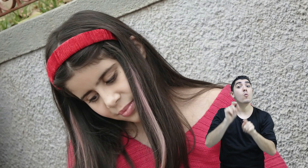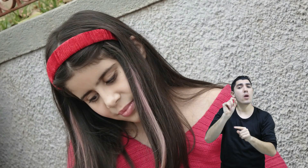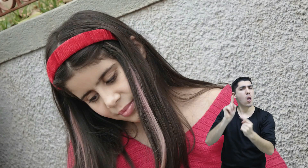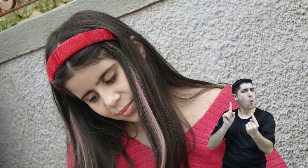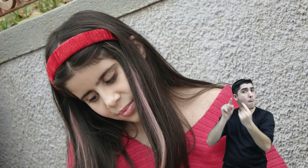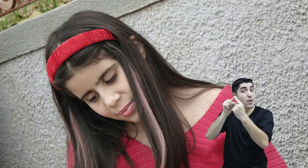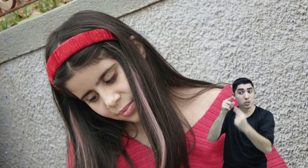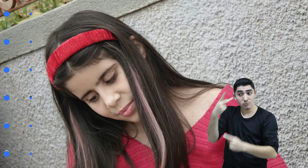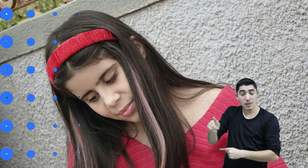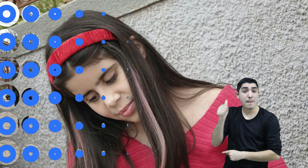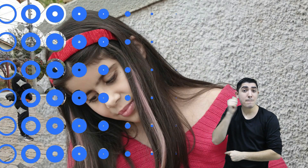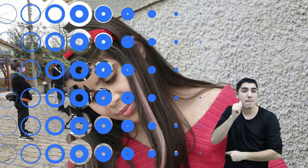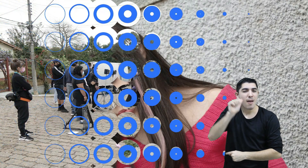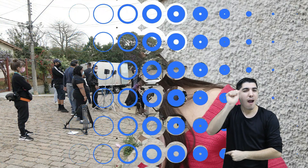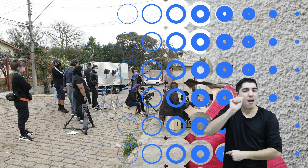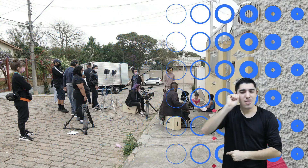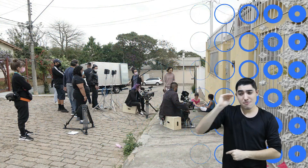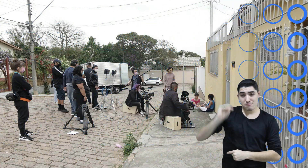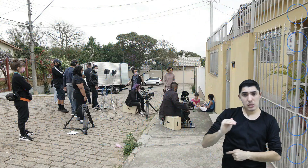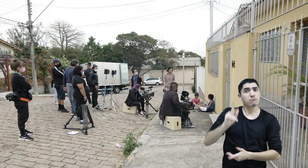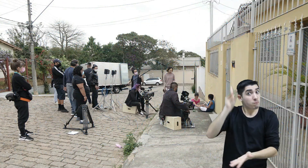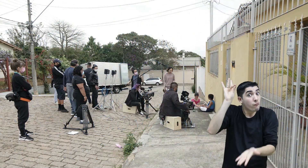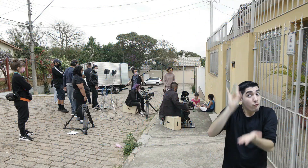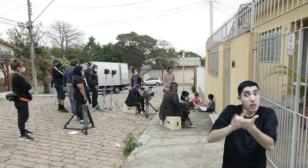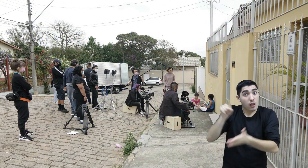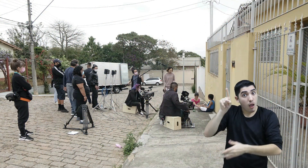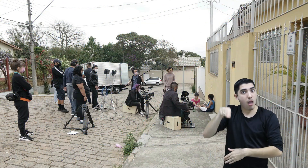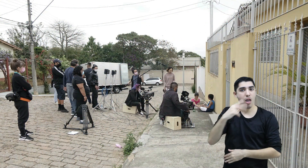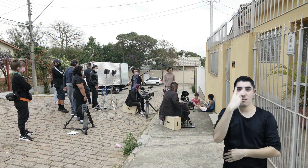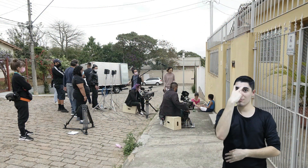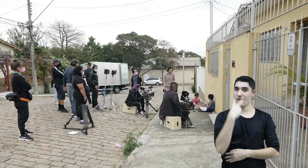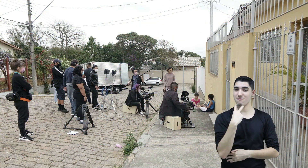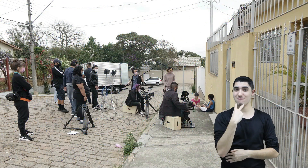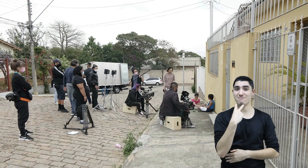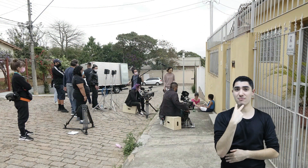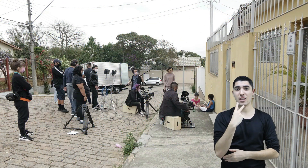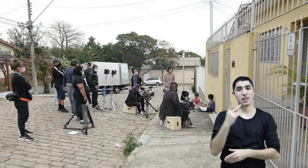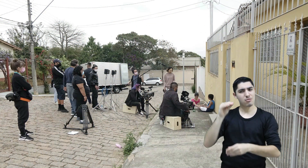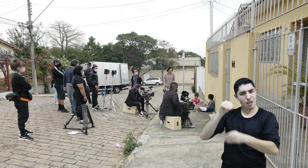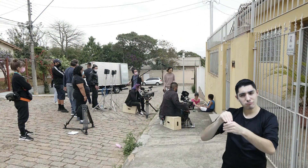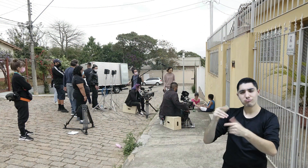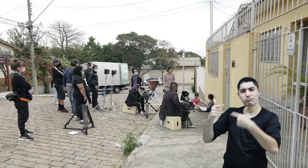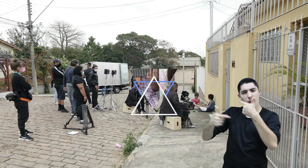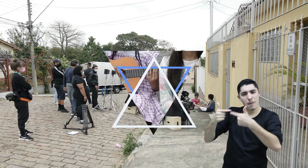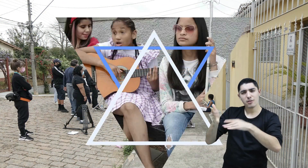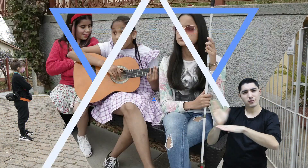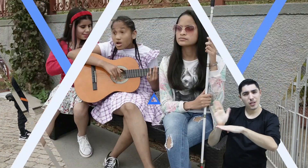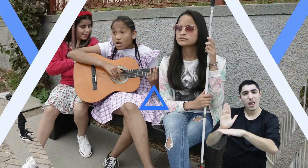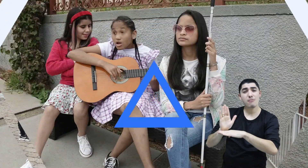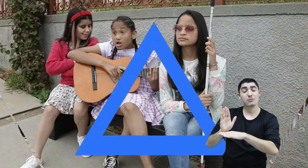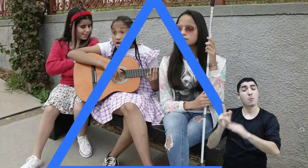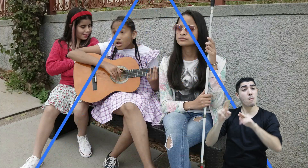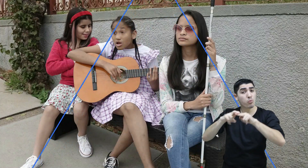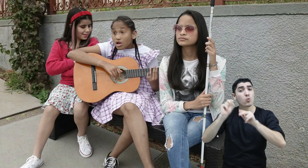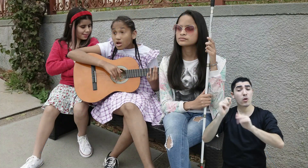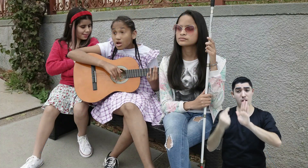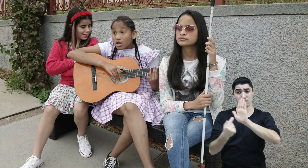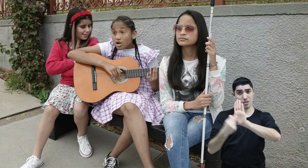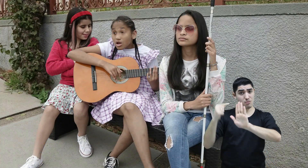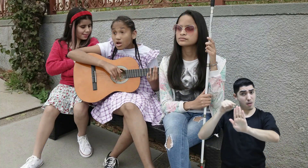mirim realmente cega na obra. Nós pretendemos uma metáfora do cinema. O som e a imagem conseguem ser